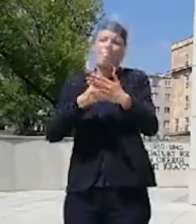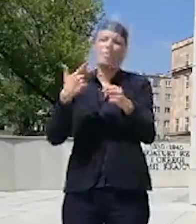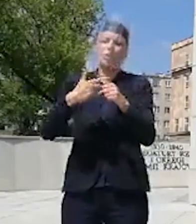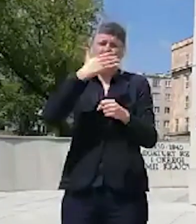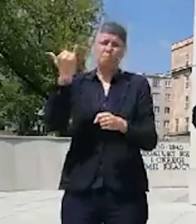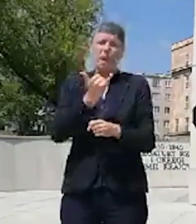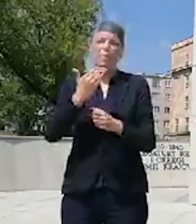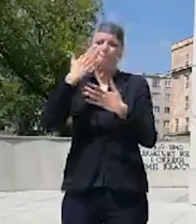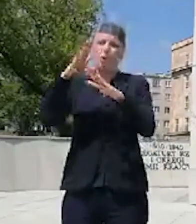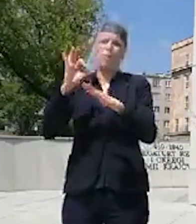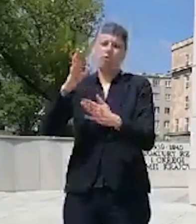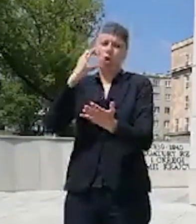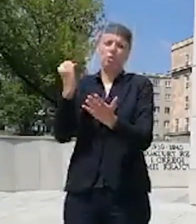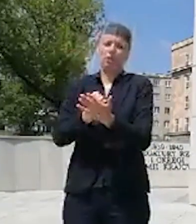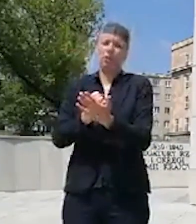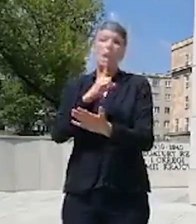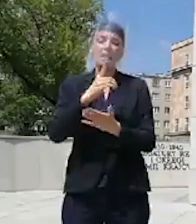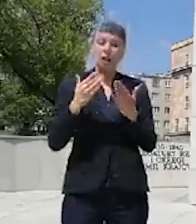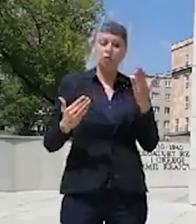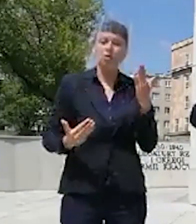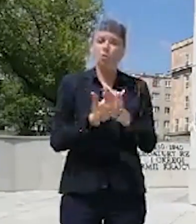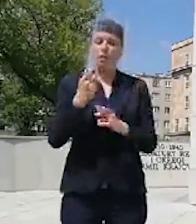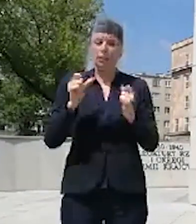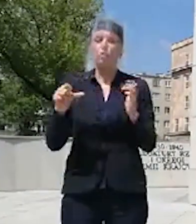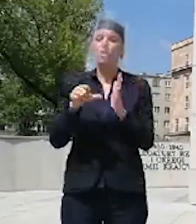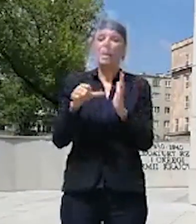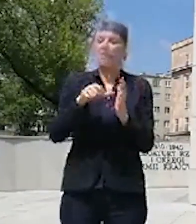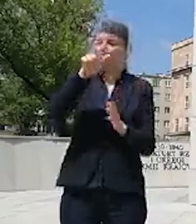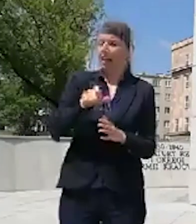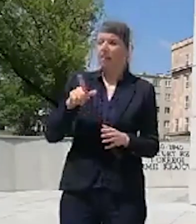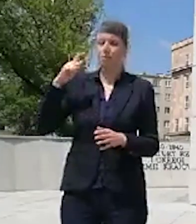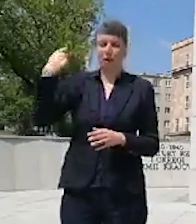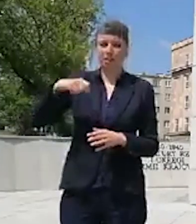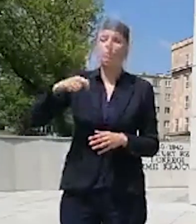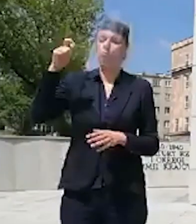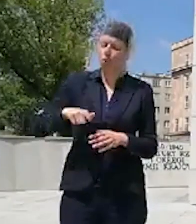fakt, że kandydaci na prezydenta zgłaszają hucznie, że nie złamią